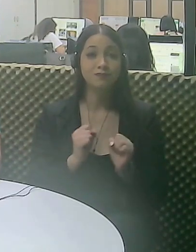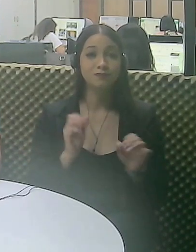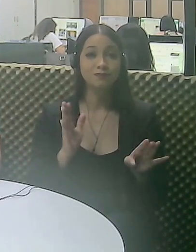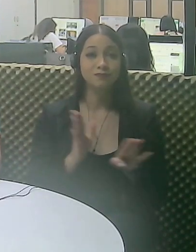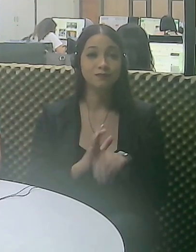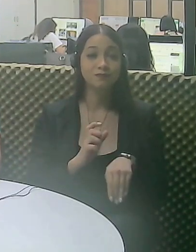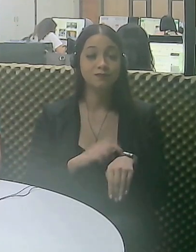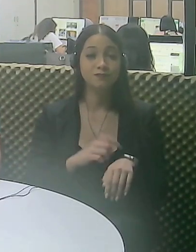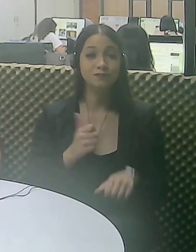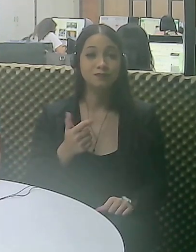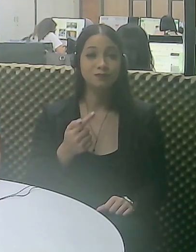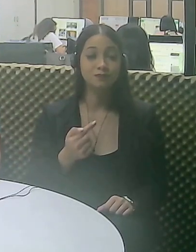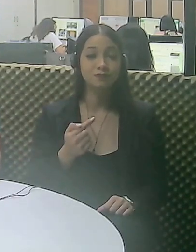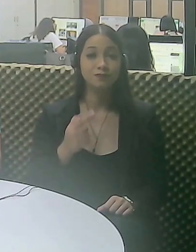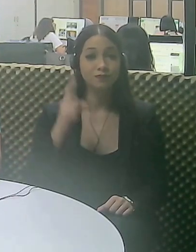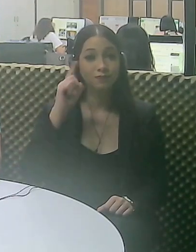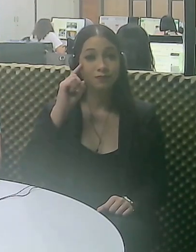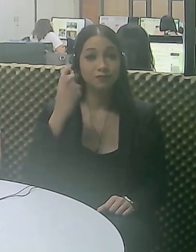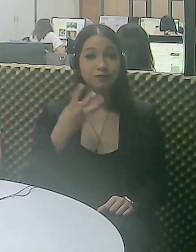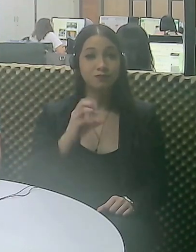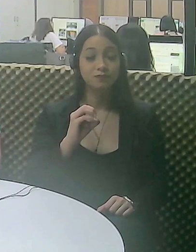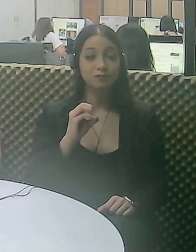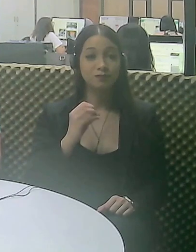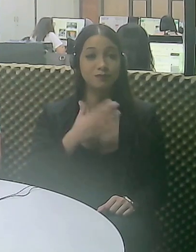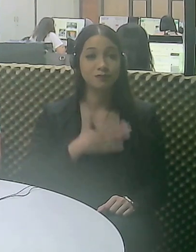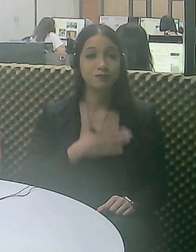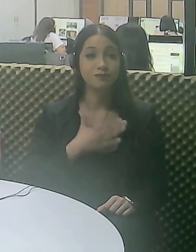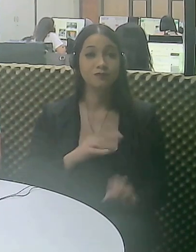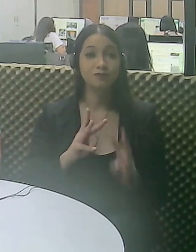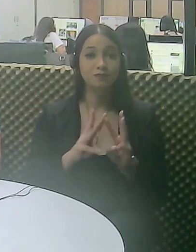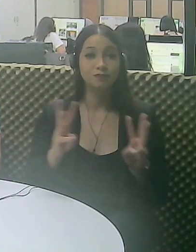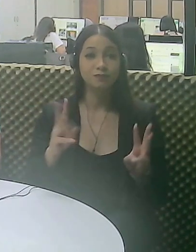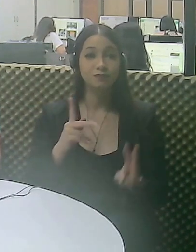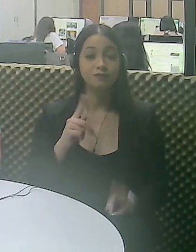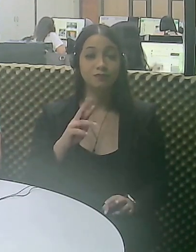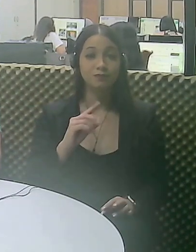às 17 horas do dia 30 de agosto pela plataforma online